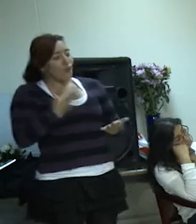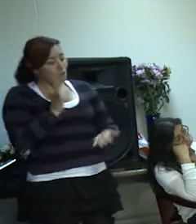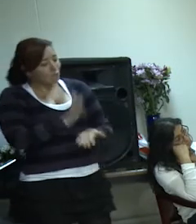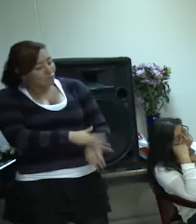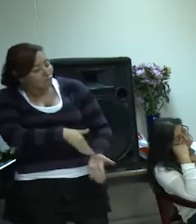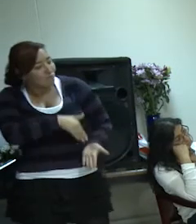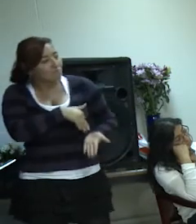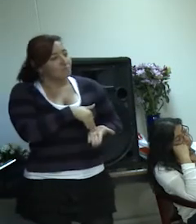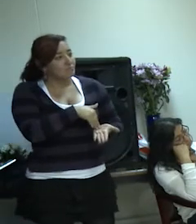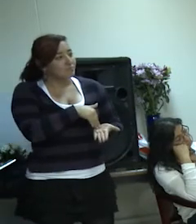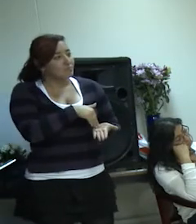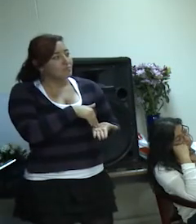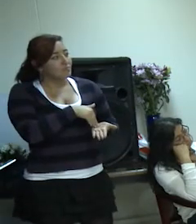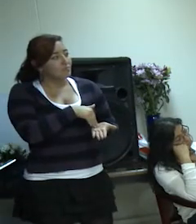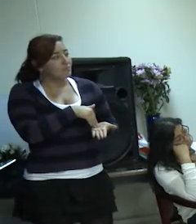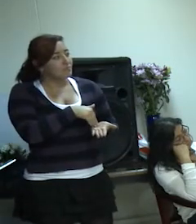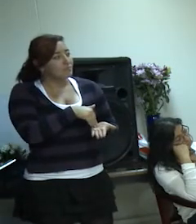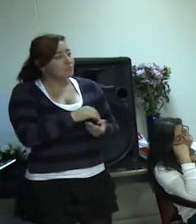sobre